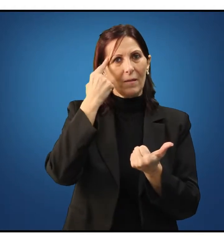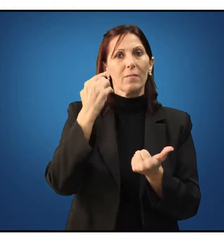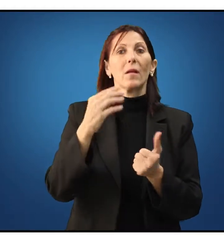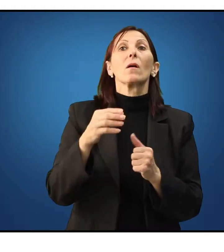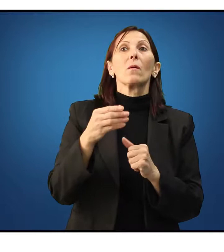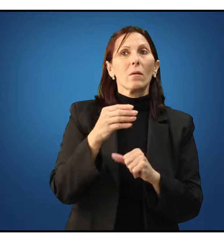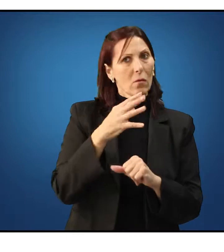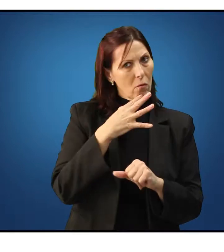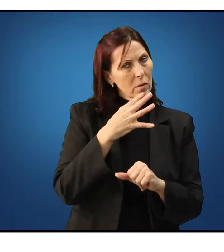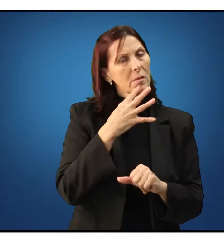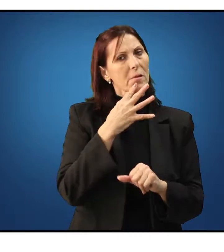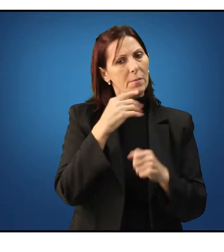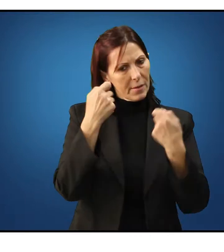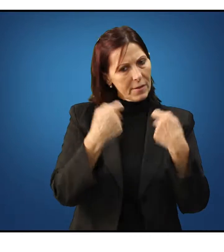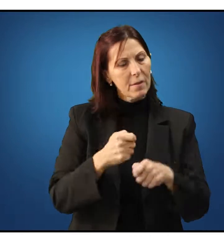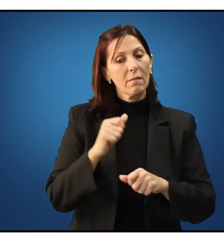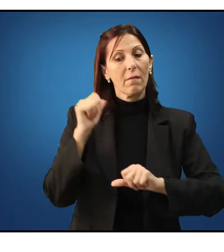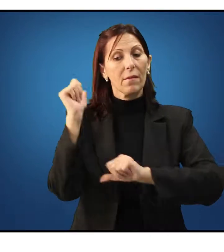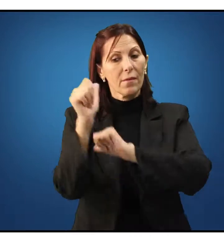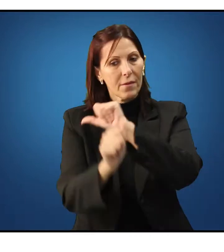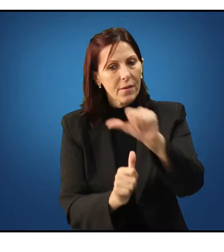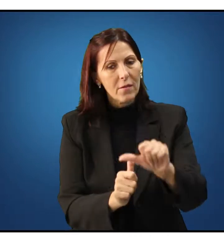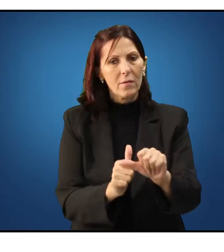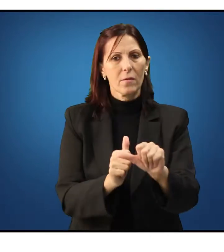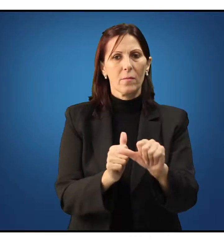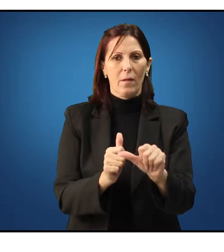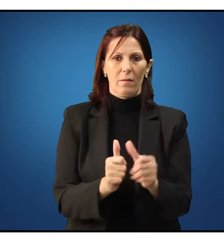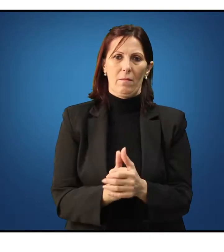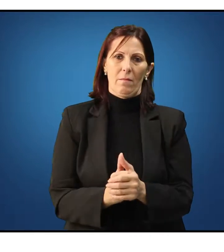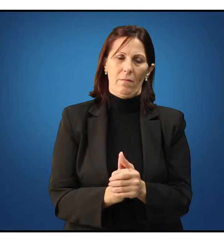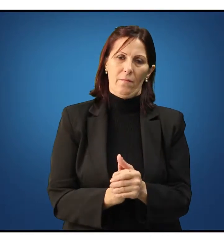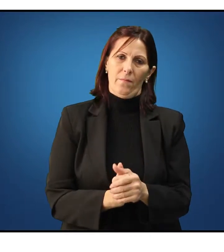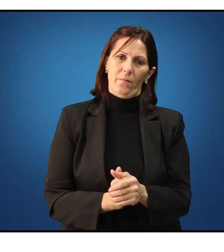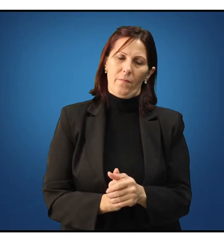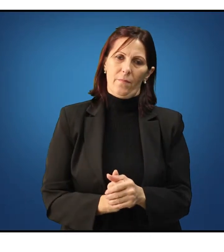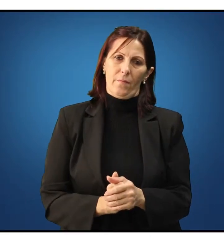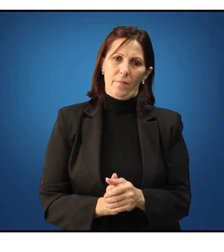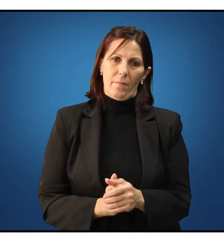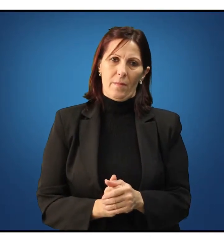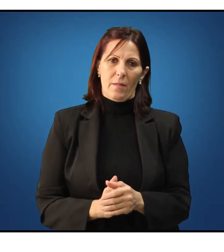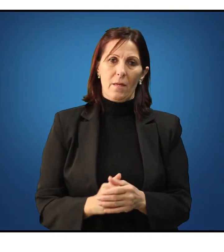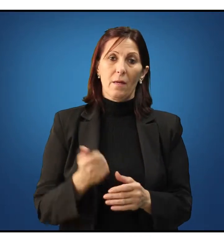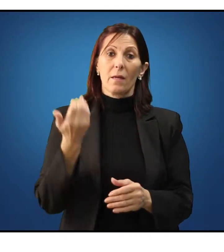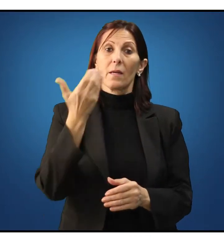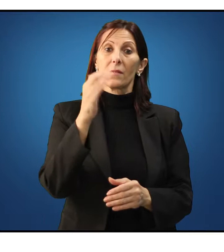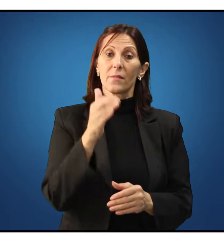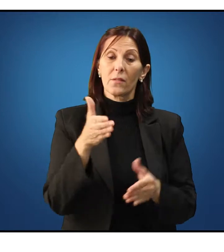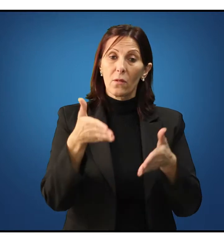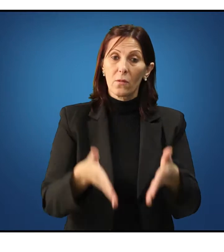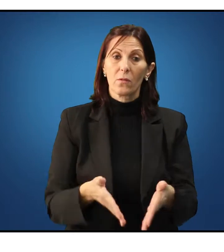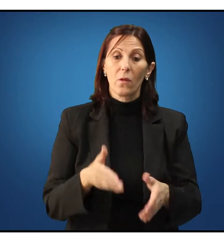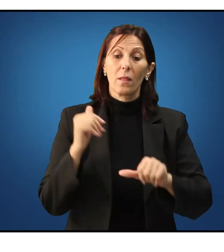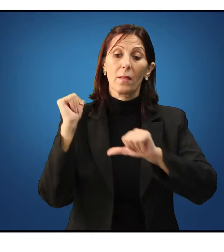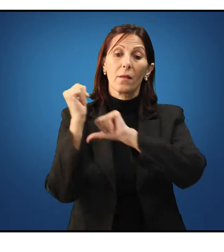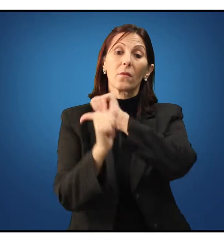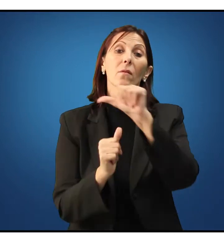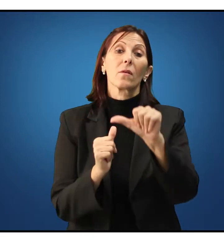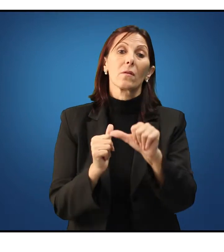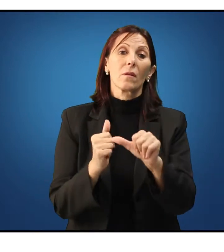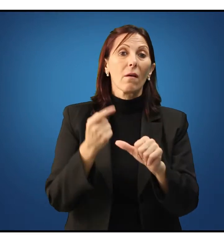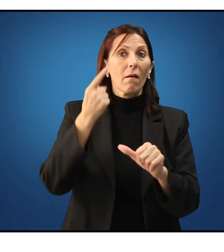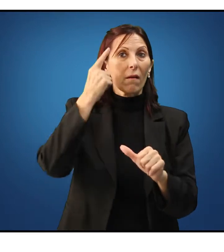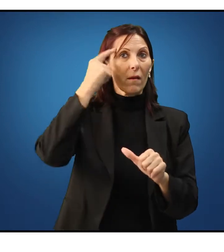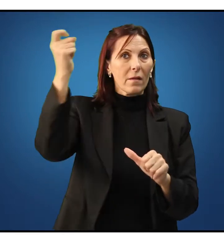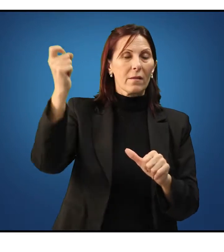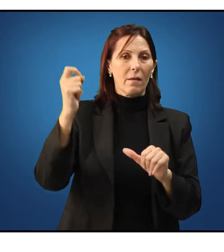preciso mudar, interferir. E aí, a ciência moderna muda a concepção da